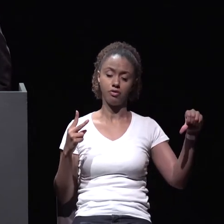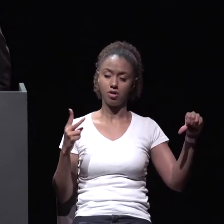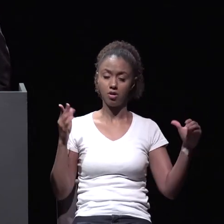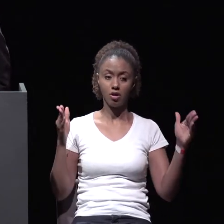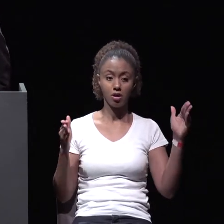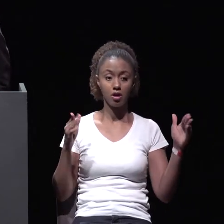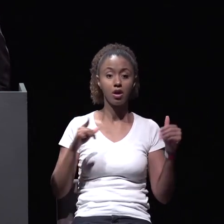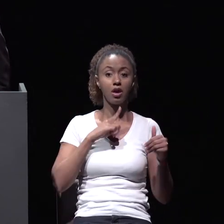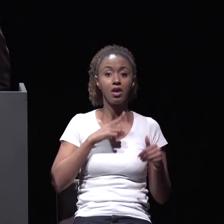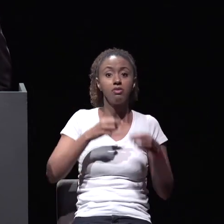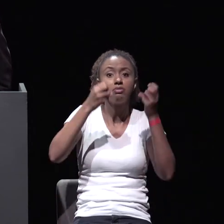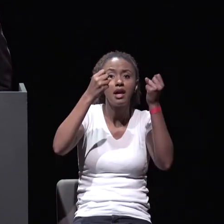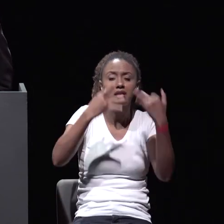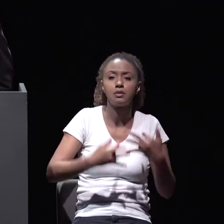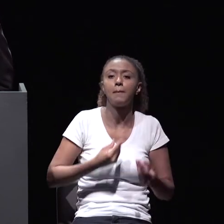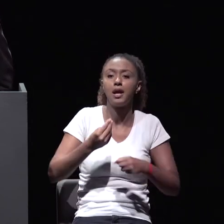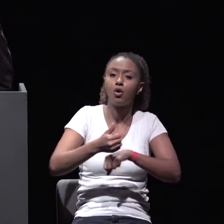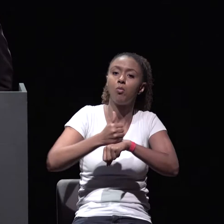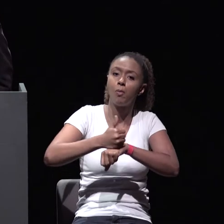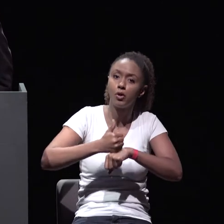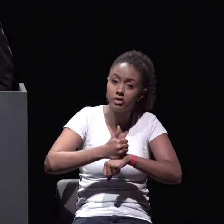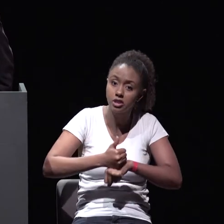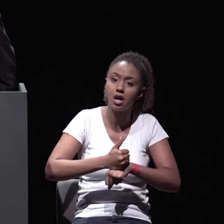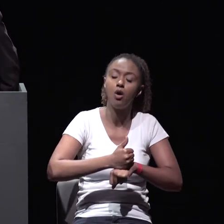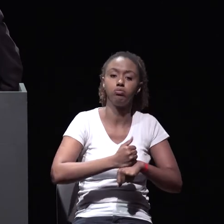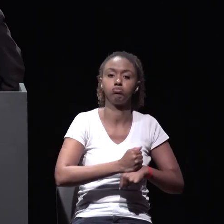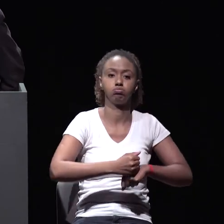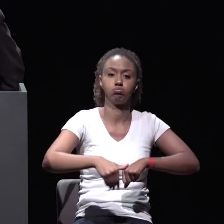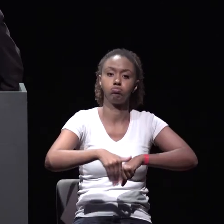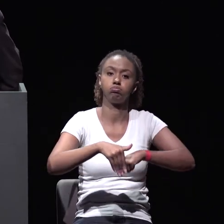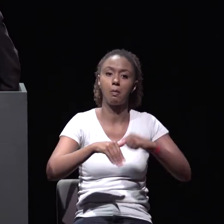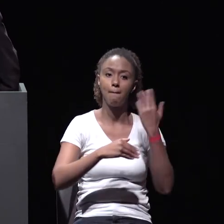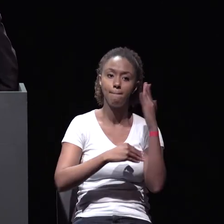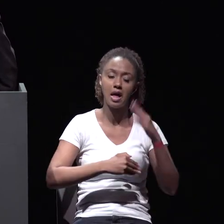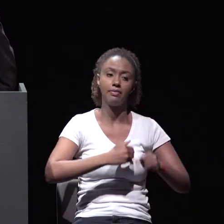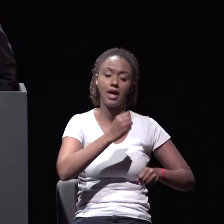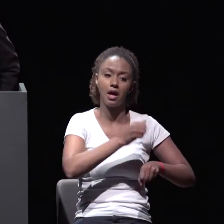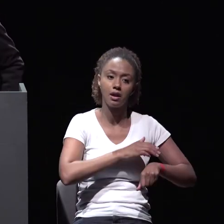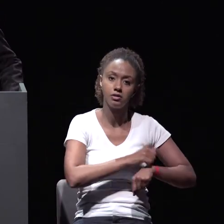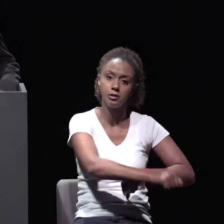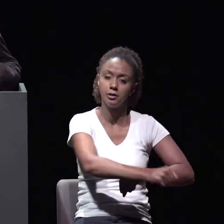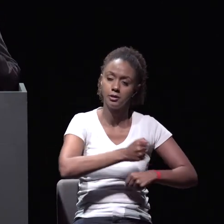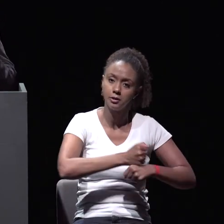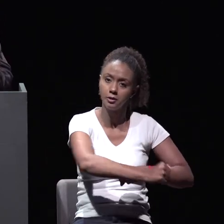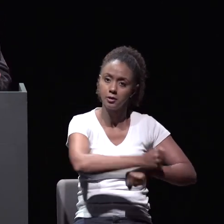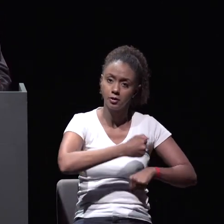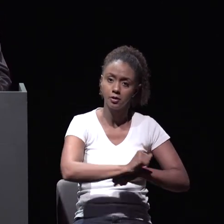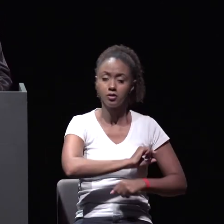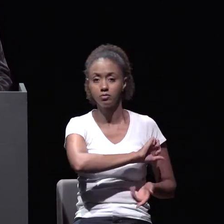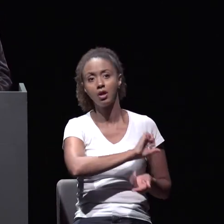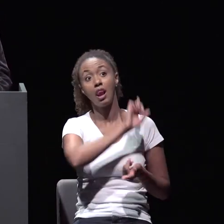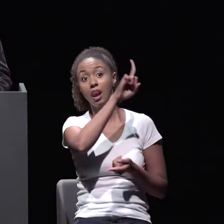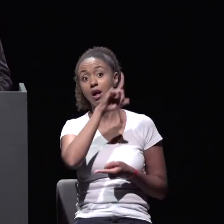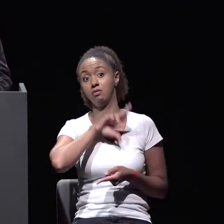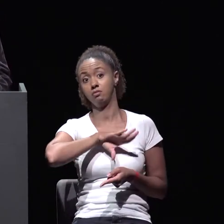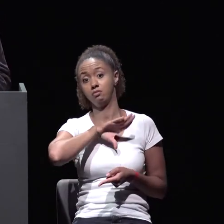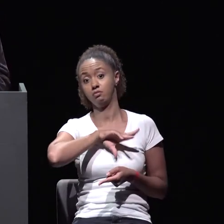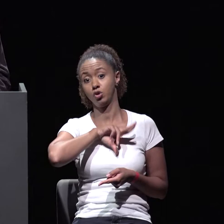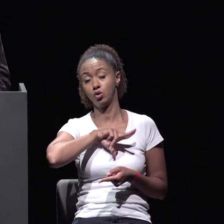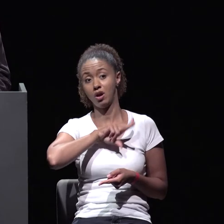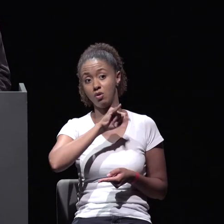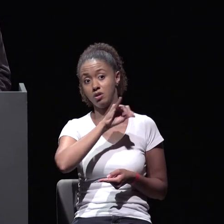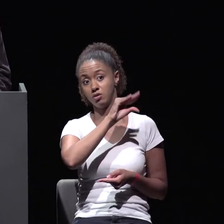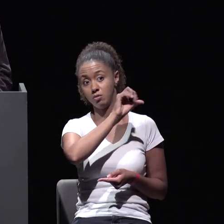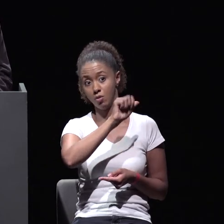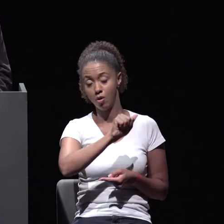as profissões de marceneiro pedreiro carpinteiro editadas em portugal em lisboa essencialmente na e que são depois adaptados à